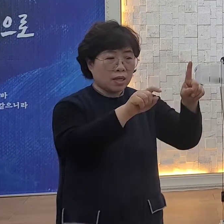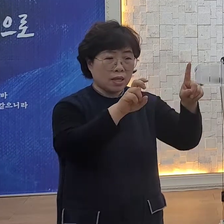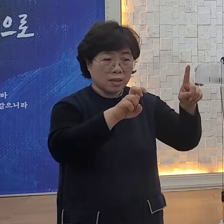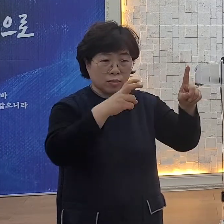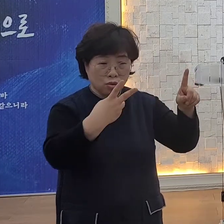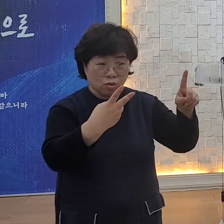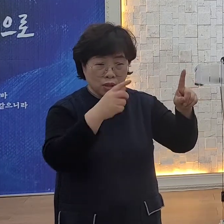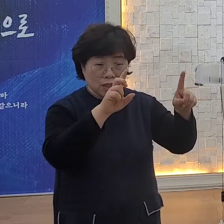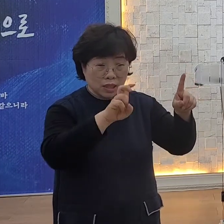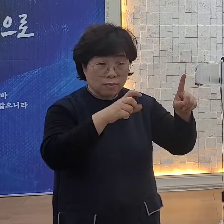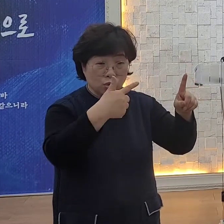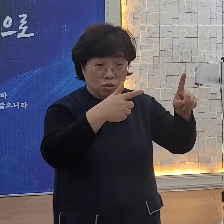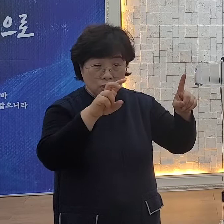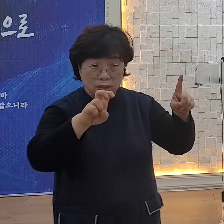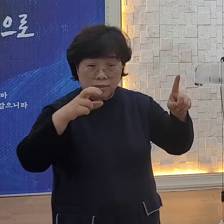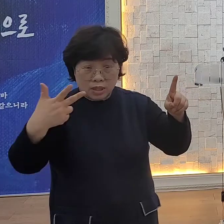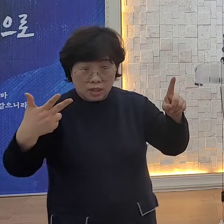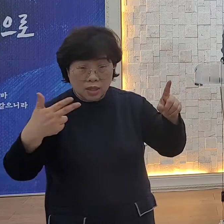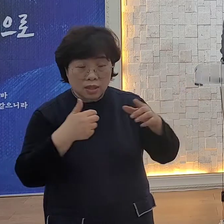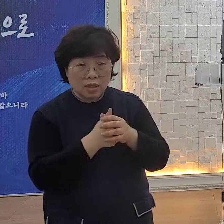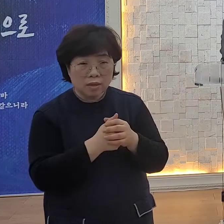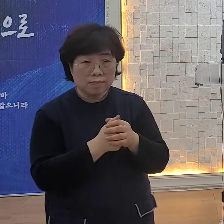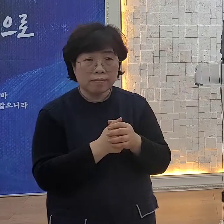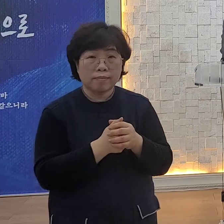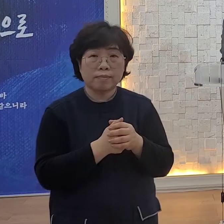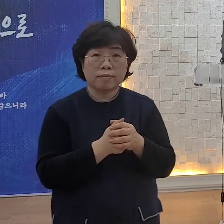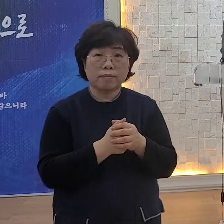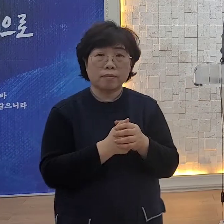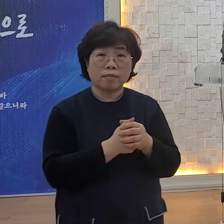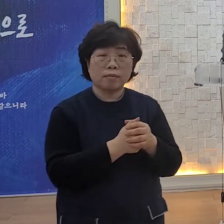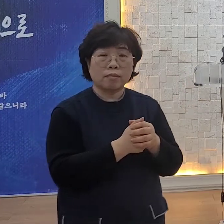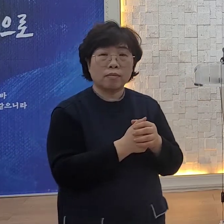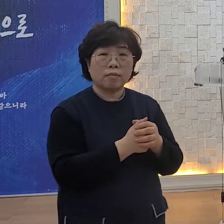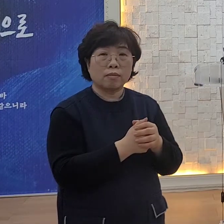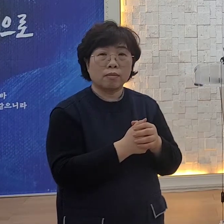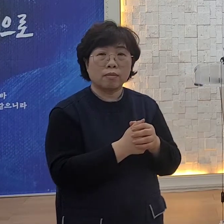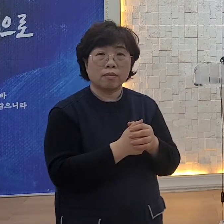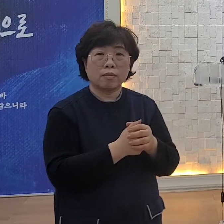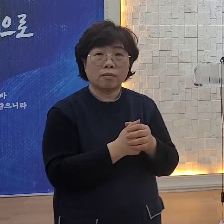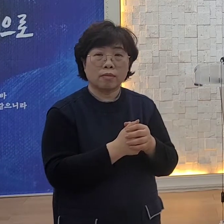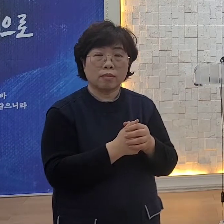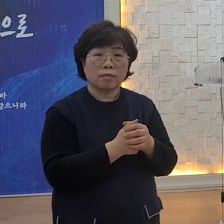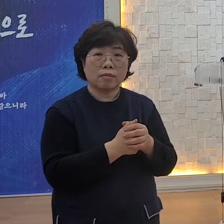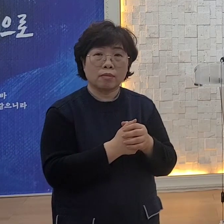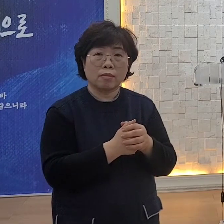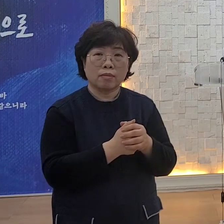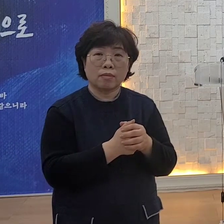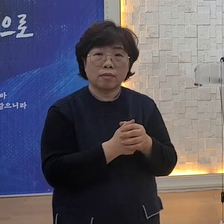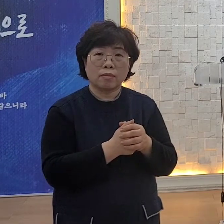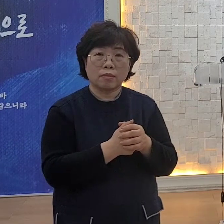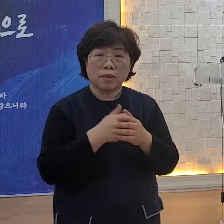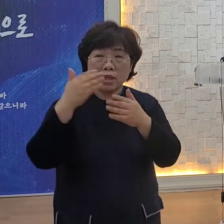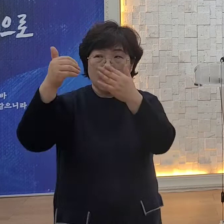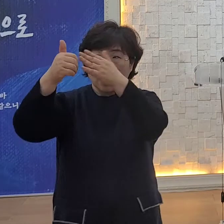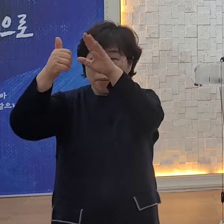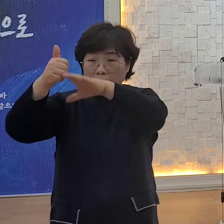그 순리를 저버리고 이런 영리, 26절, 27절 이런 영리의 결과가 나왔다는